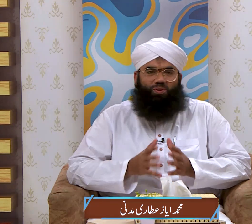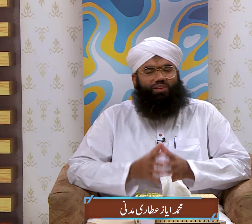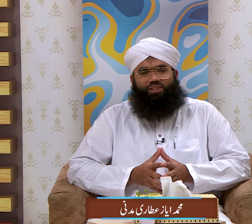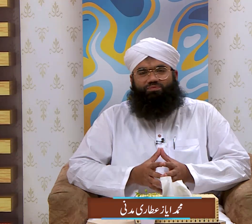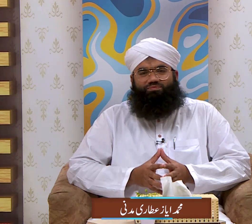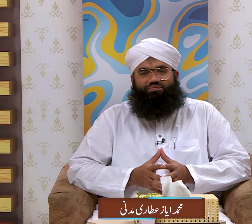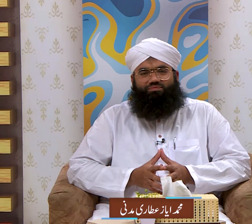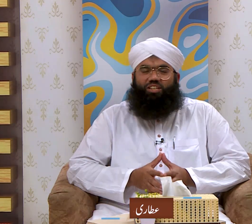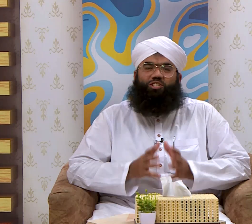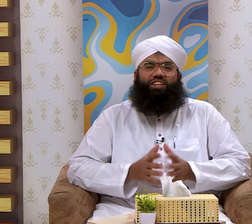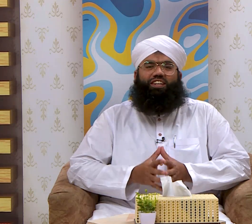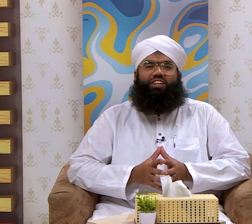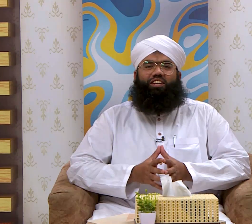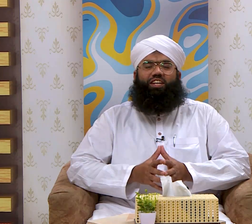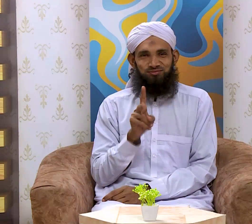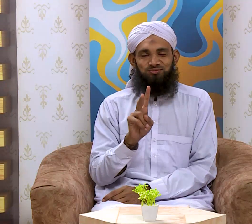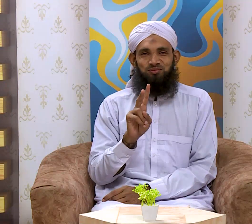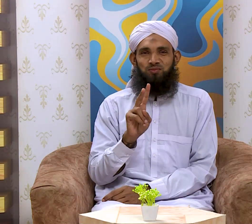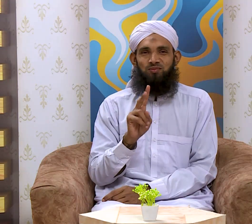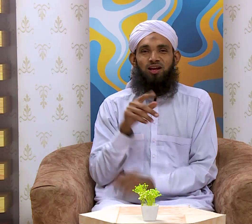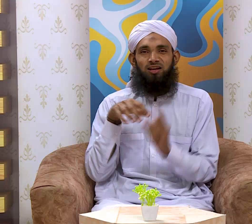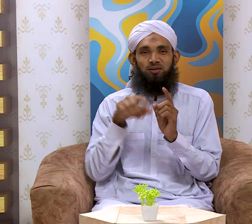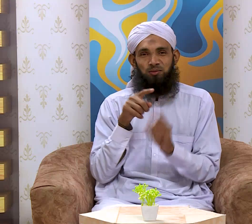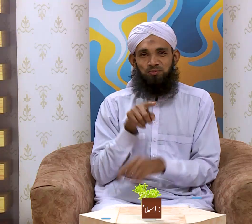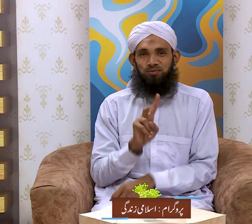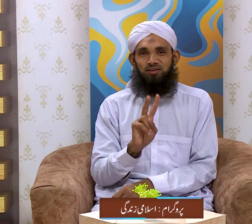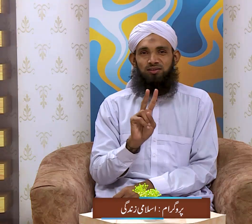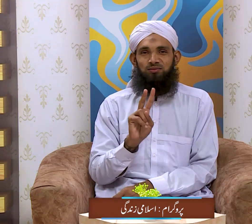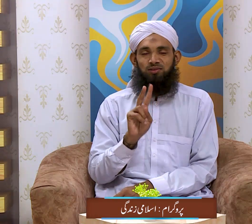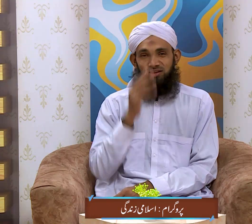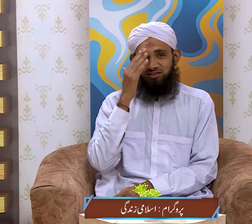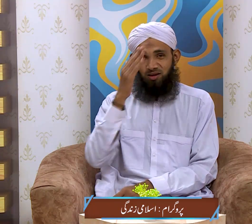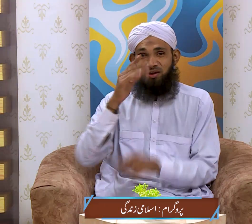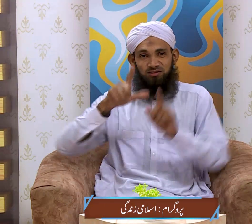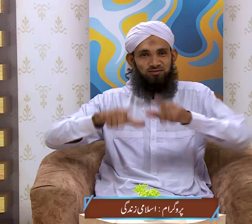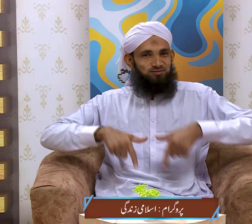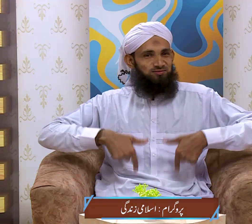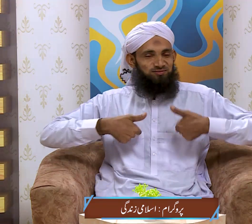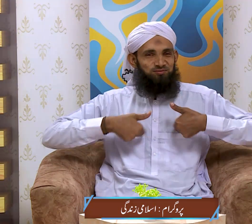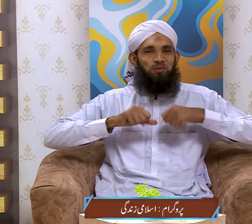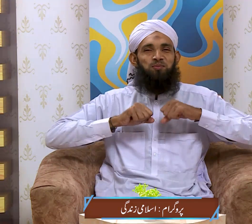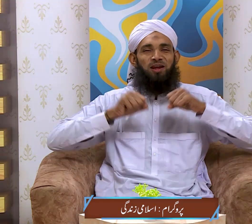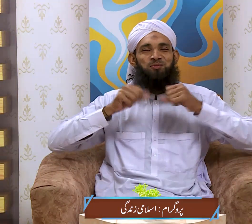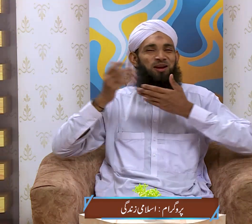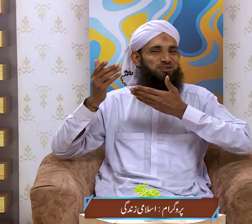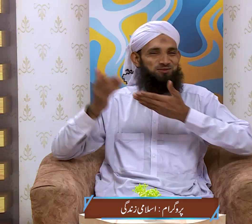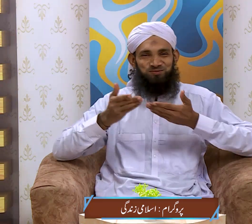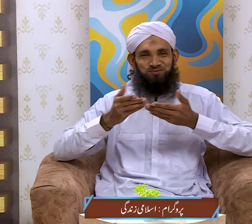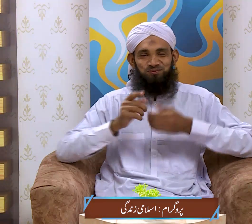اللہ۔ مدنی چینل کے ناظرین، ایک بار پھر آپ کو سلسلہ اسلامی زندگی کے اندر مرحبا کہتے ہیں۔ آج ایک نیا ٹاپک لے